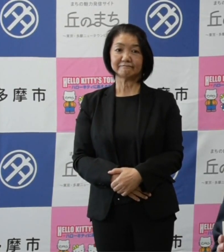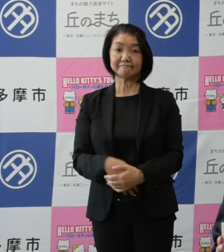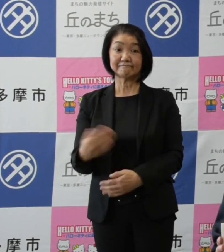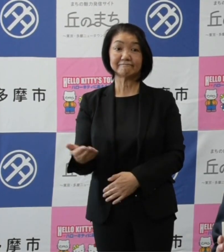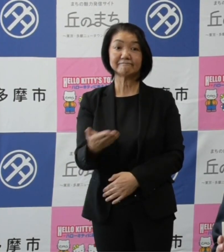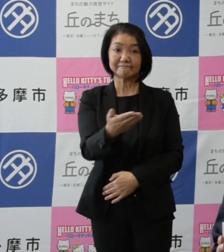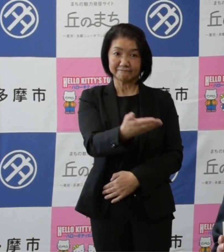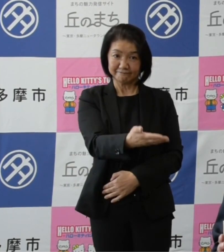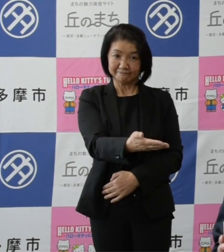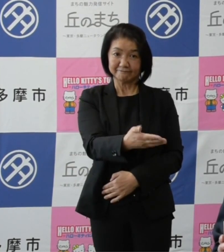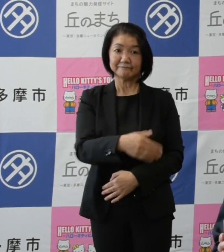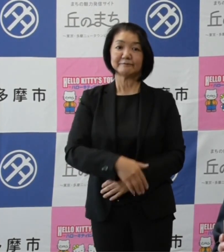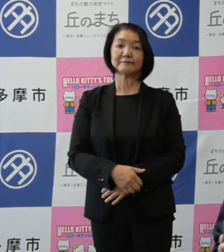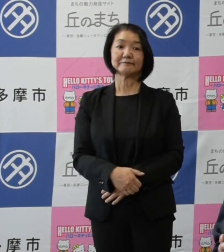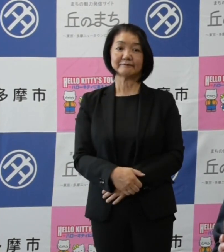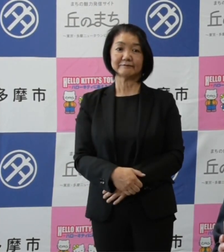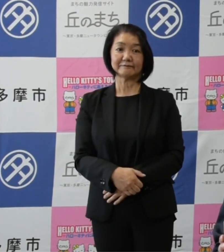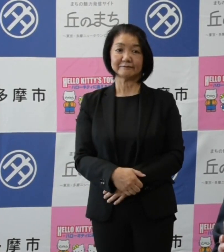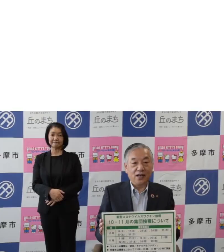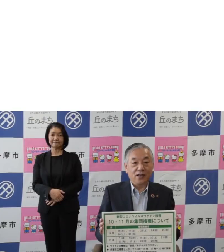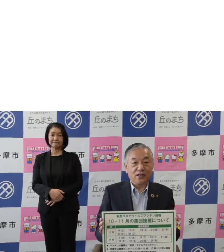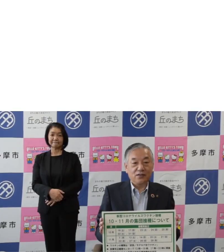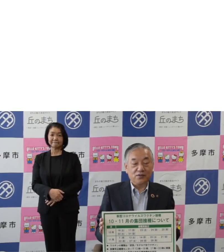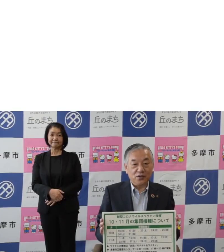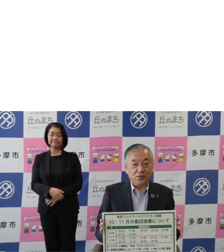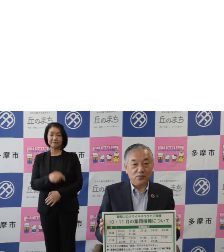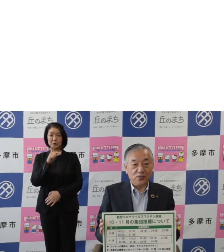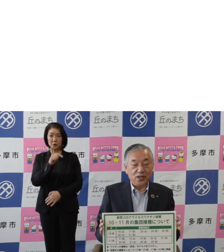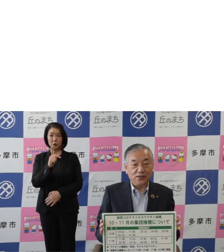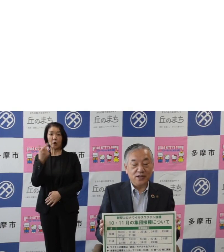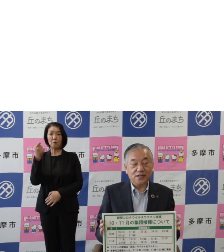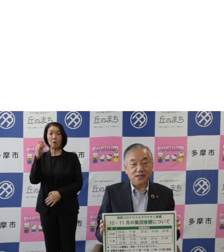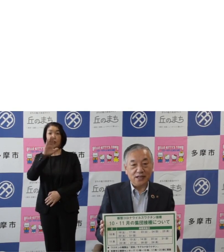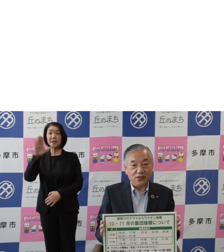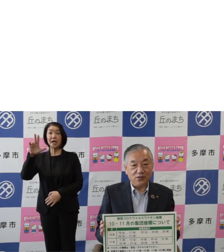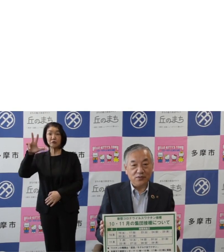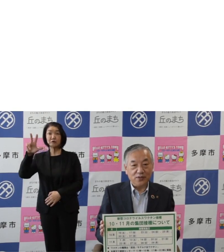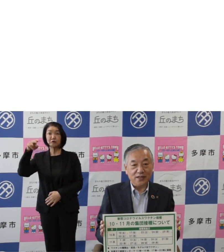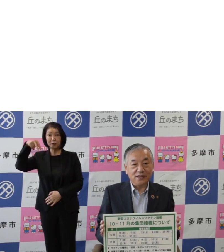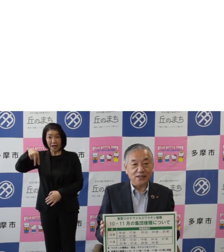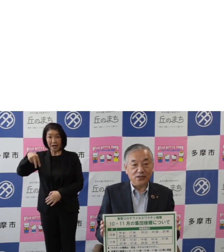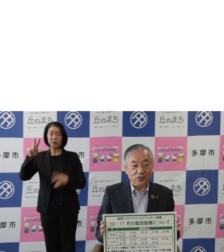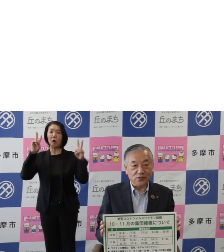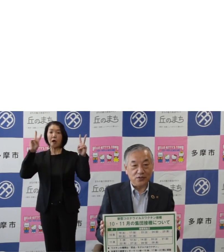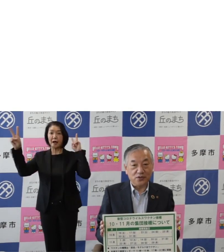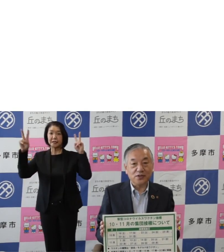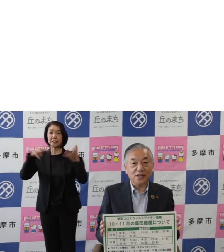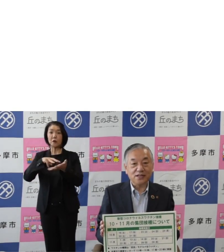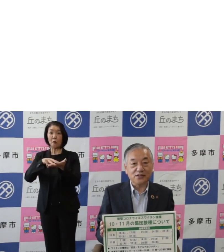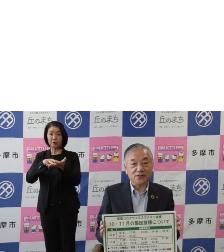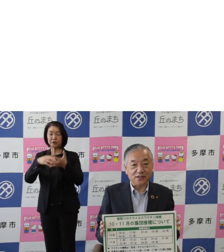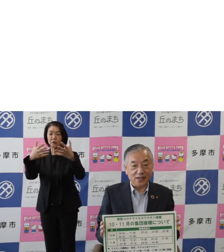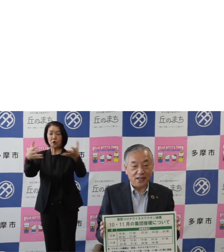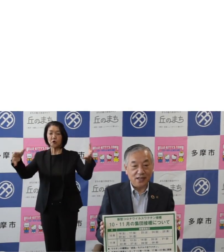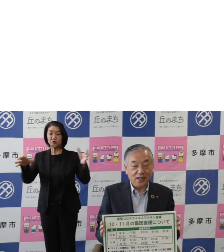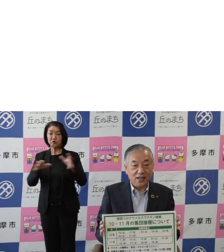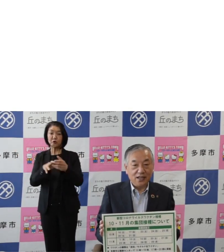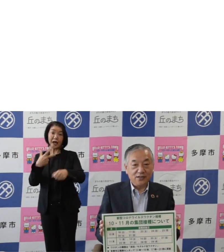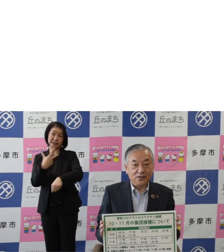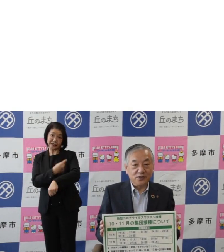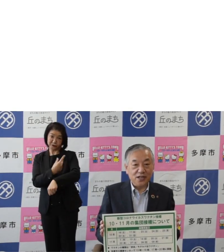次のフリップをご覧ください。このモデルナ社製のワクチンによる集団接種です